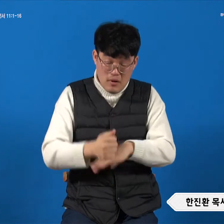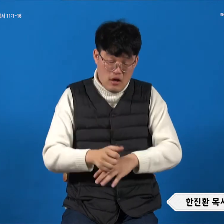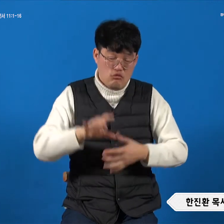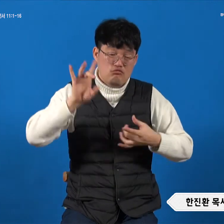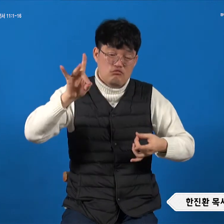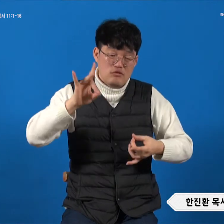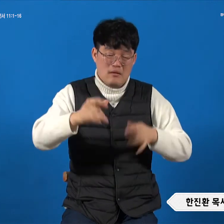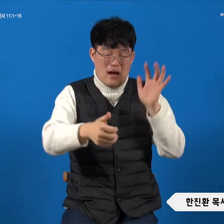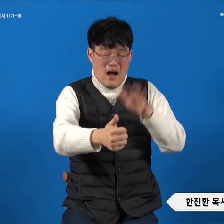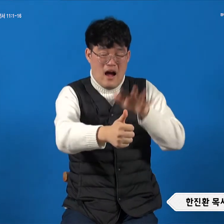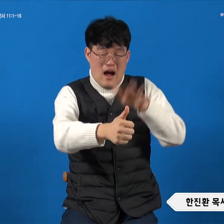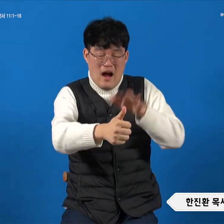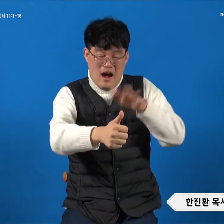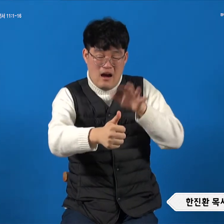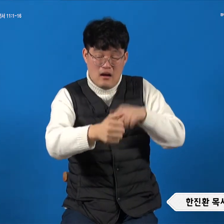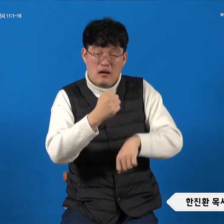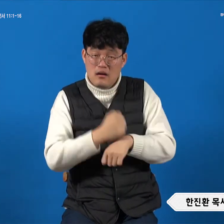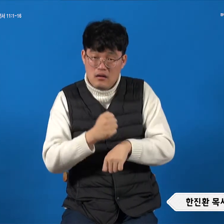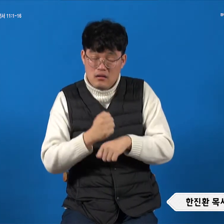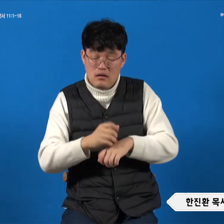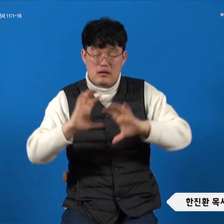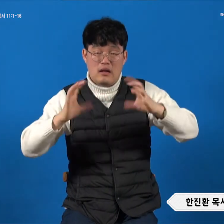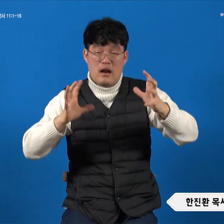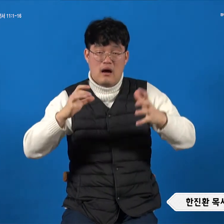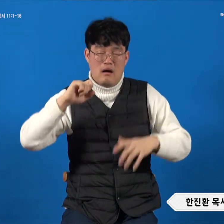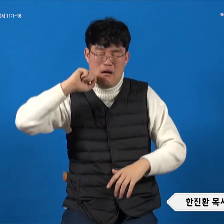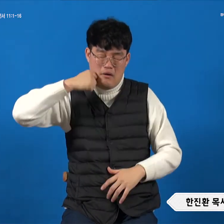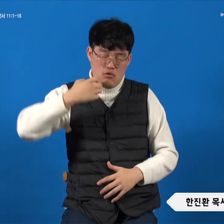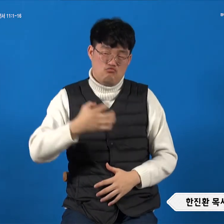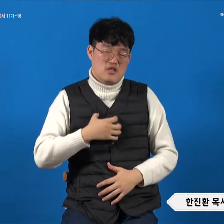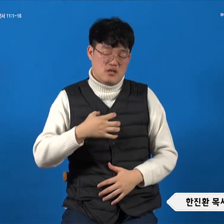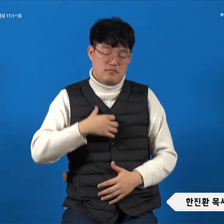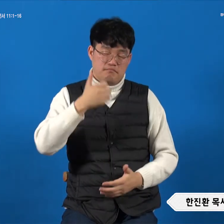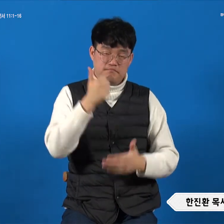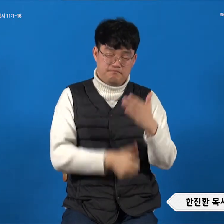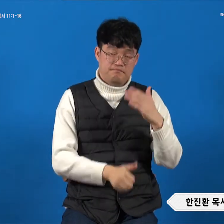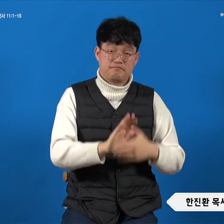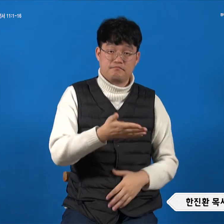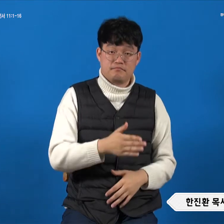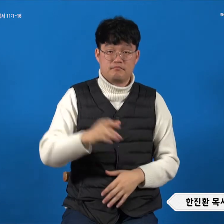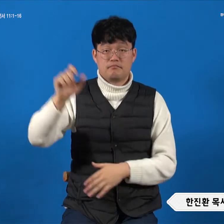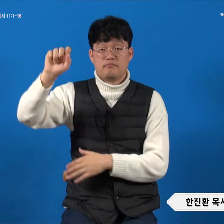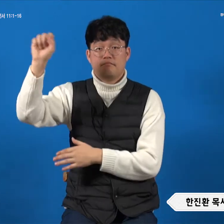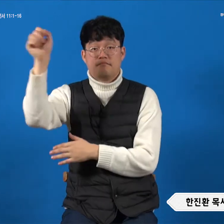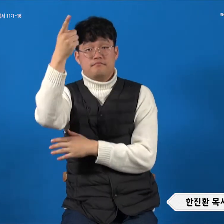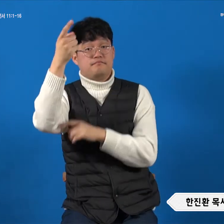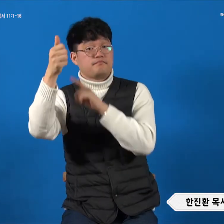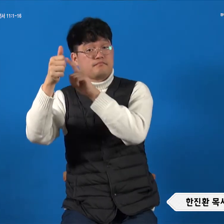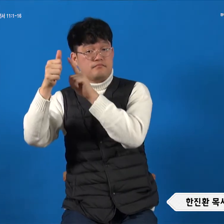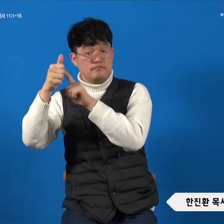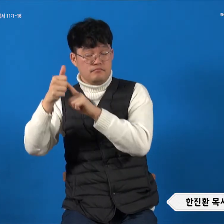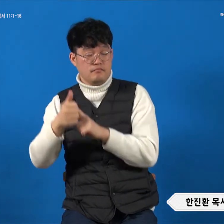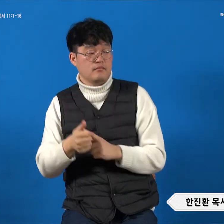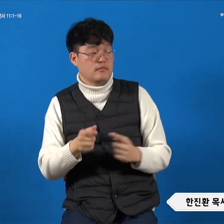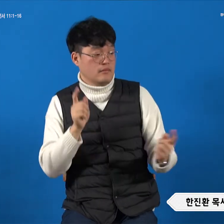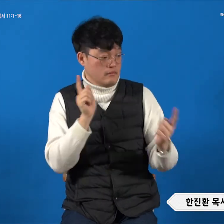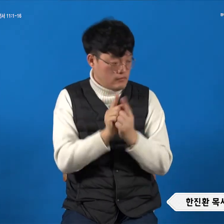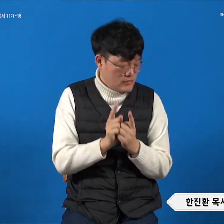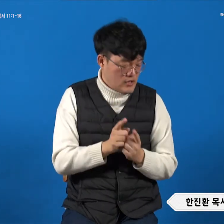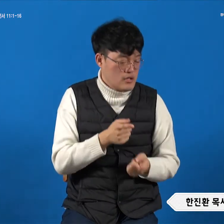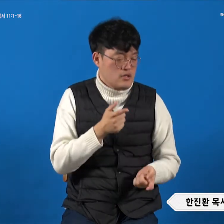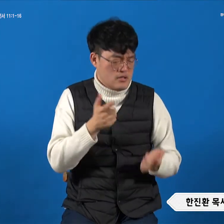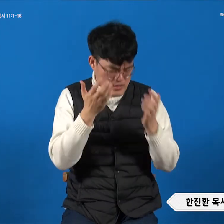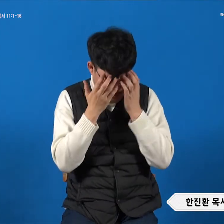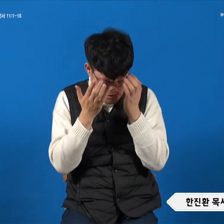우상 숭배를 얼마나 많이 해서 나라를 도탄에 빠뜨렸습니다. 다윗이 겪은 고난 중에 절반